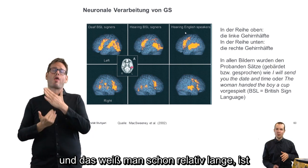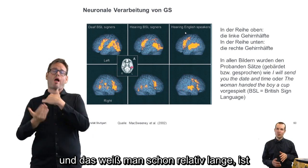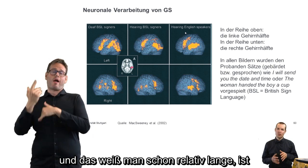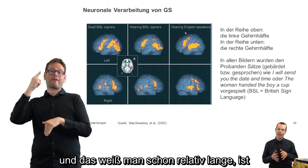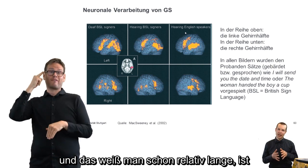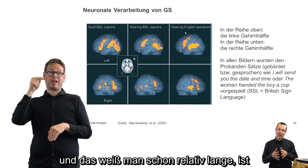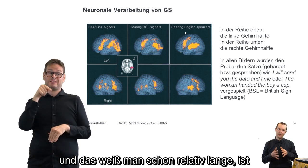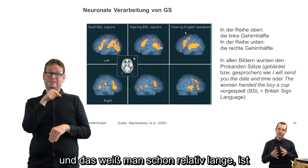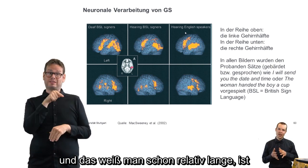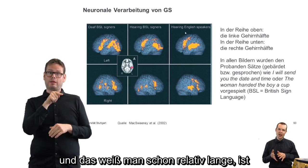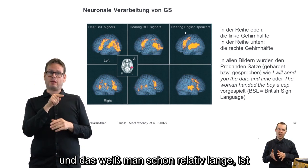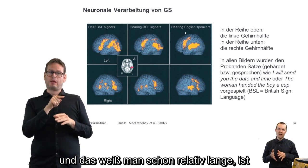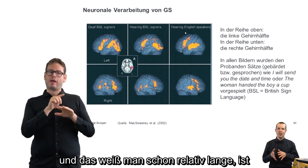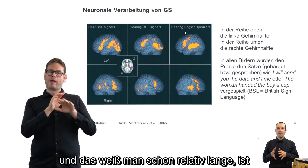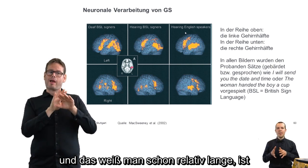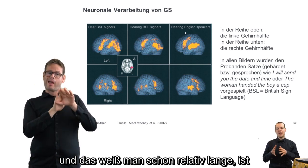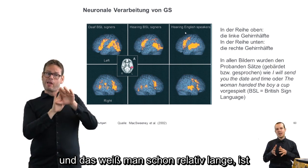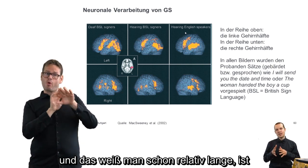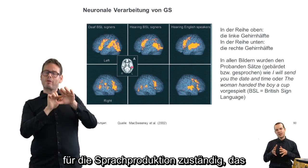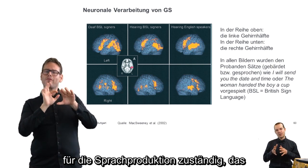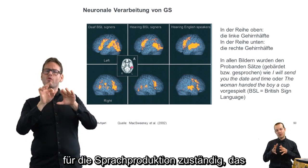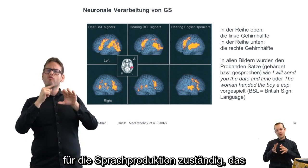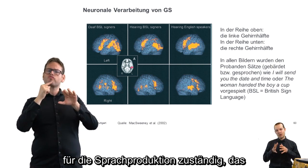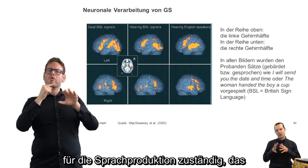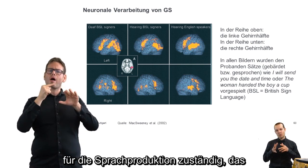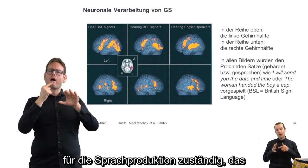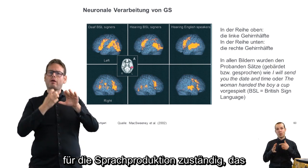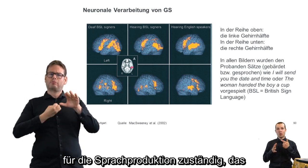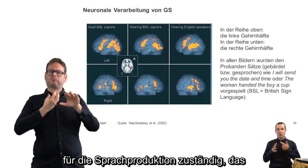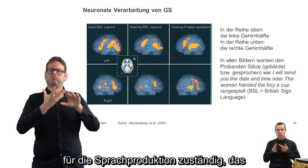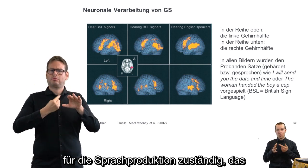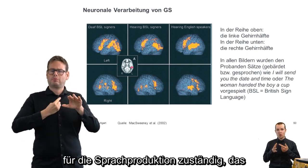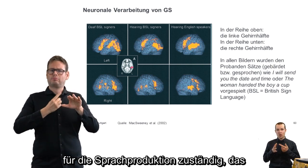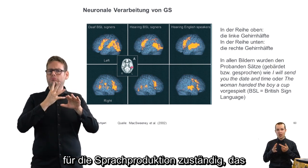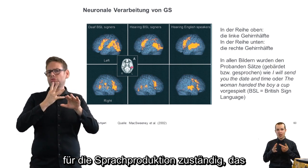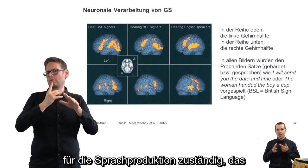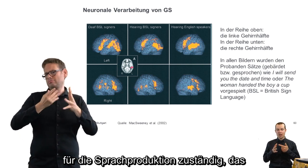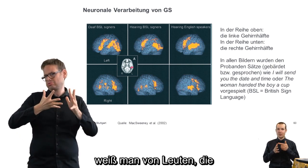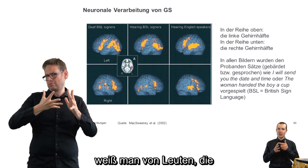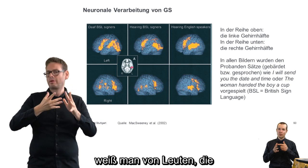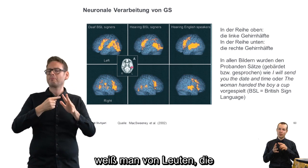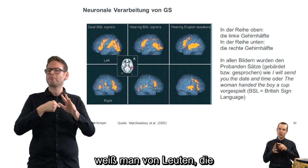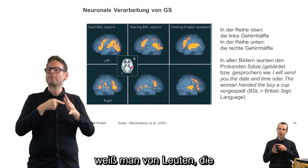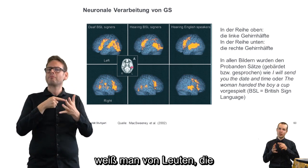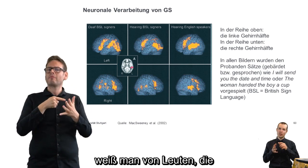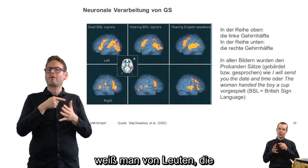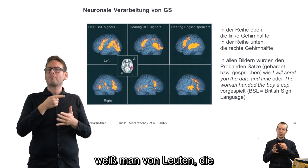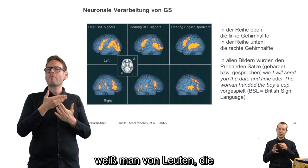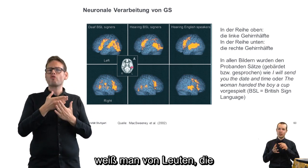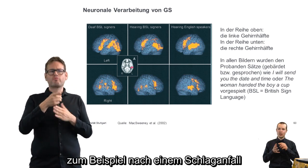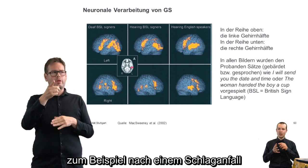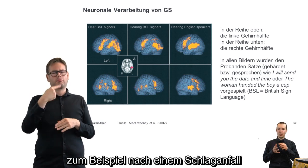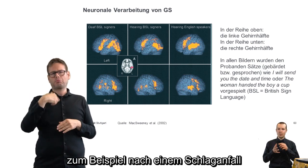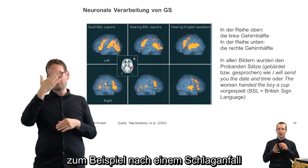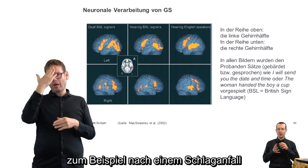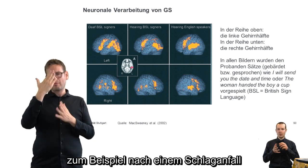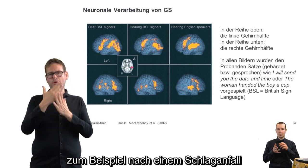und das weiß man schon relativ lange ist für die Sprachproduktion zuständig das weiß man von Leuten die